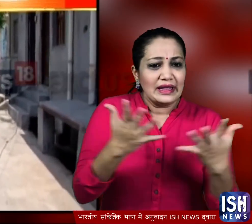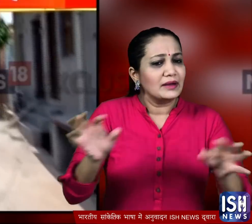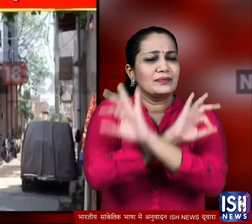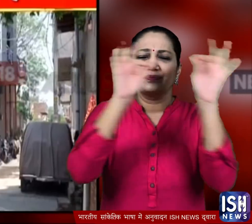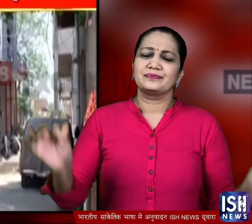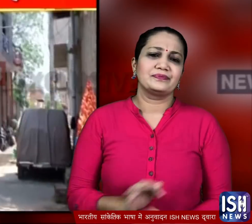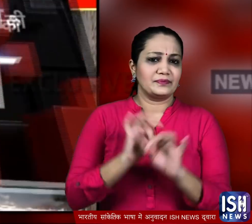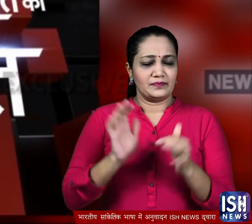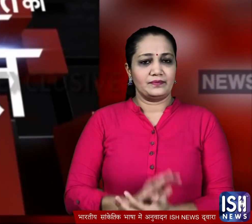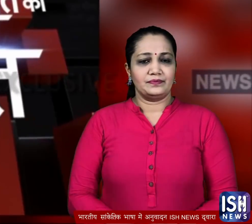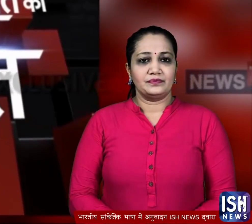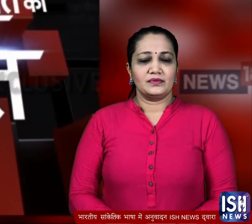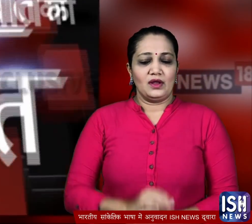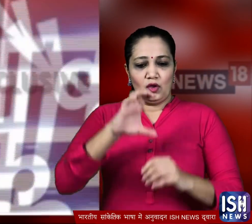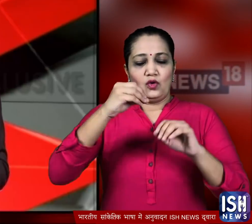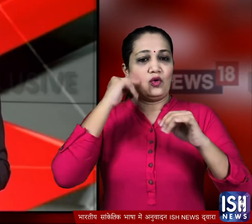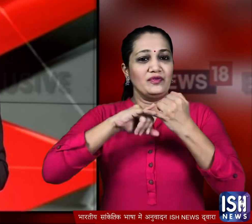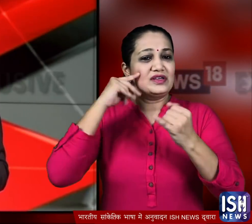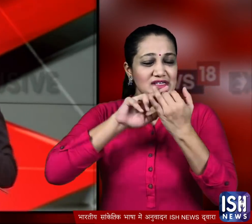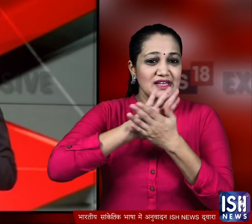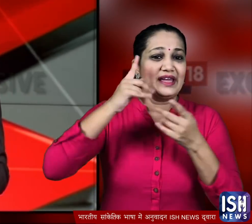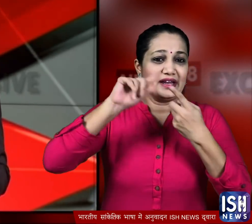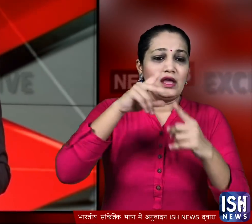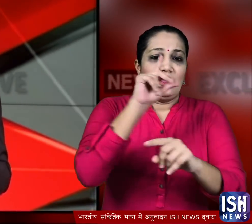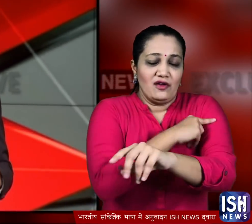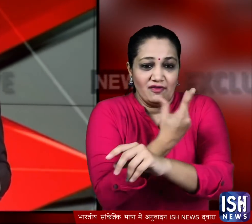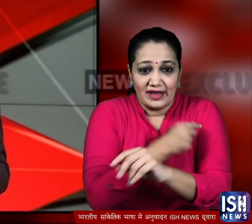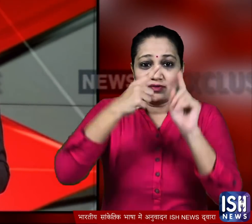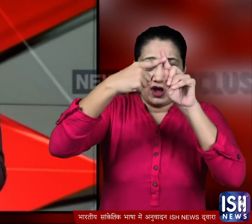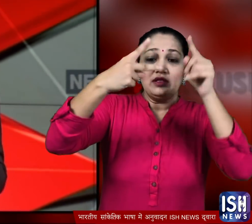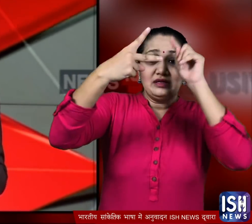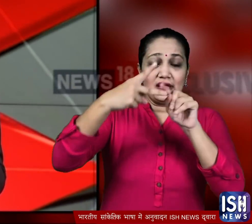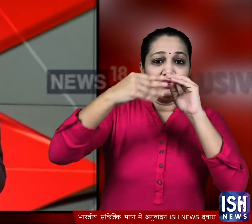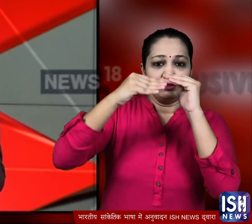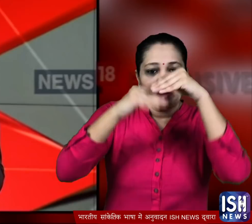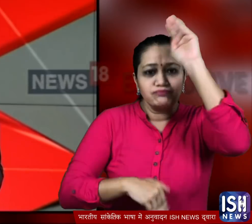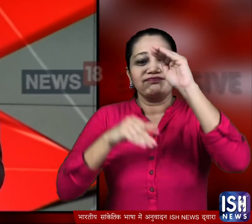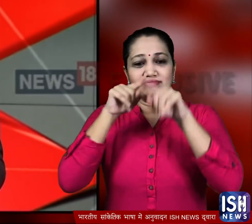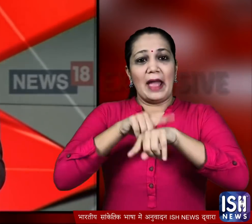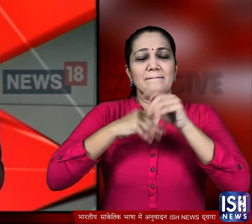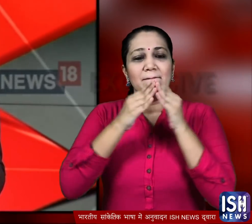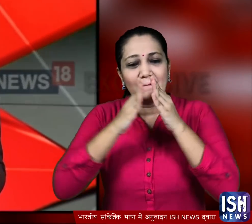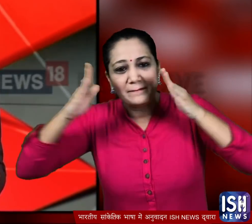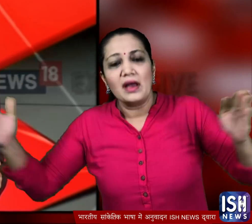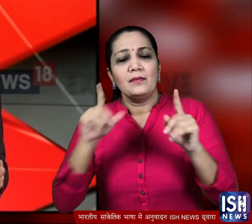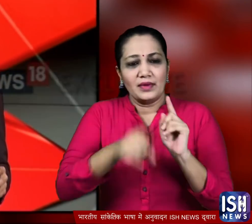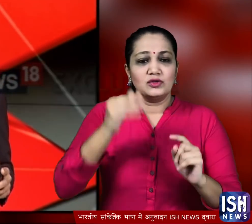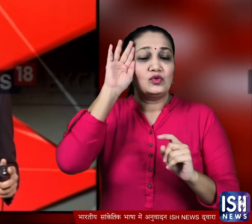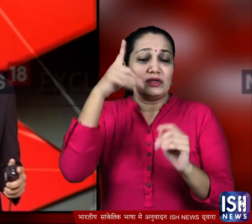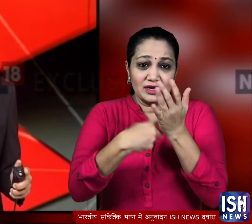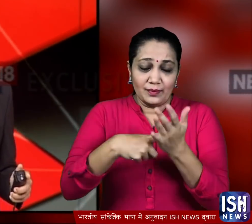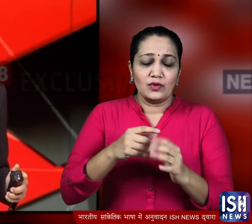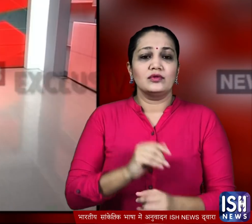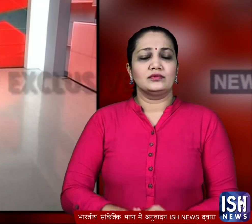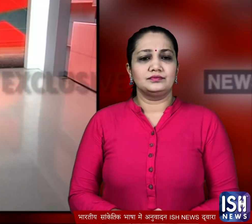के लिए जरूरी सुविधाएं। कोविशील्ड की दोनों डोज के बीच के समय सीमा बढ़ाने पर सरकार ने सफाई दी। न्यूज़ 18 के रवि